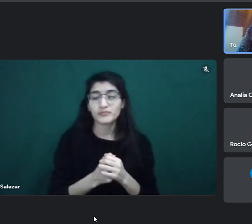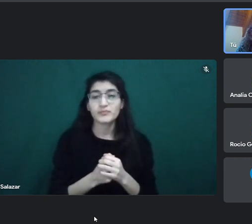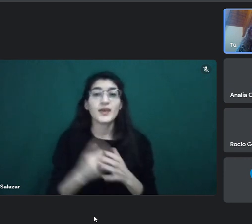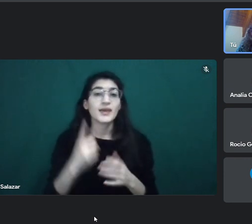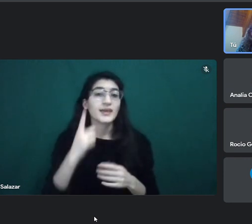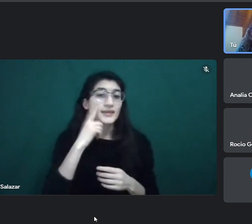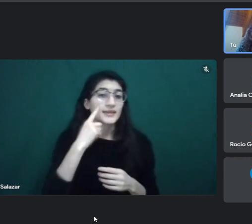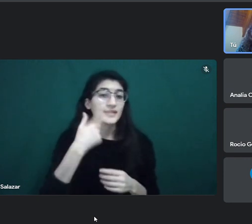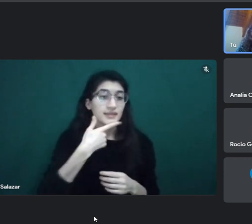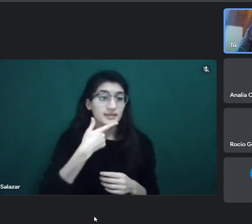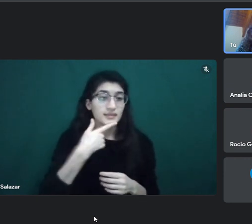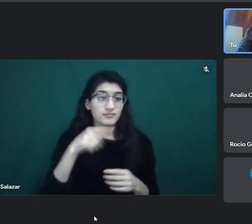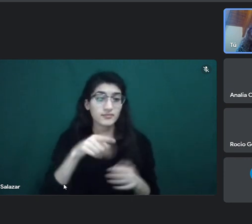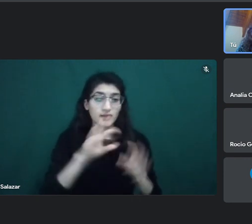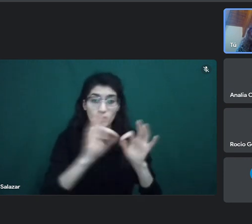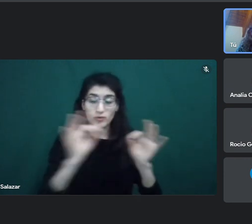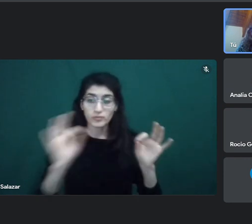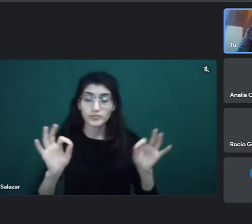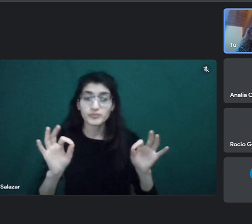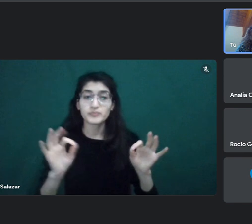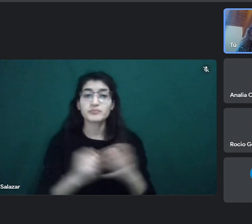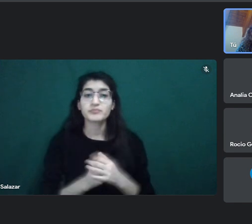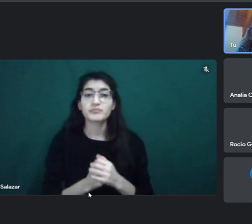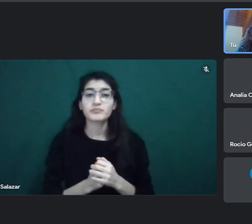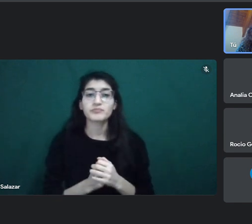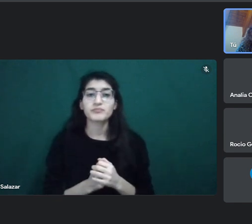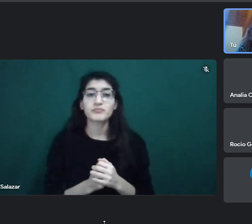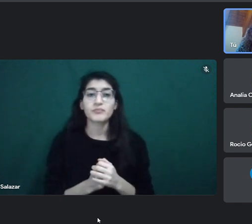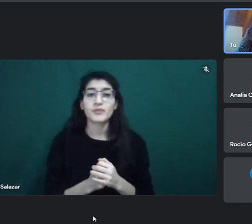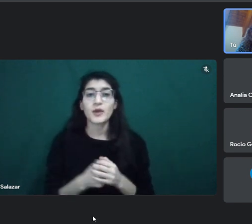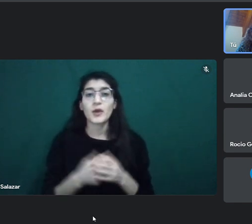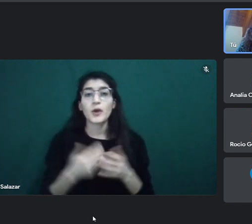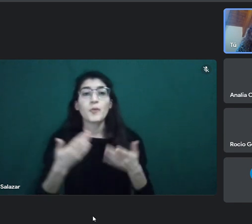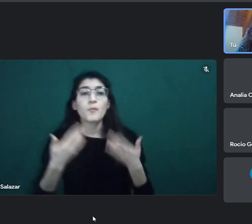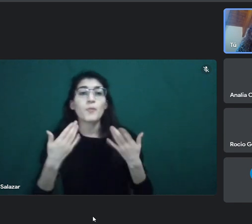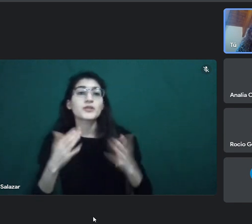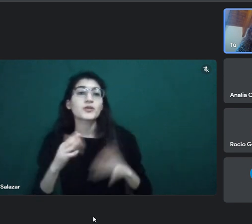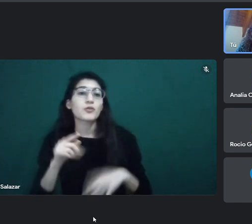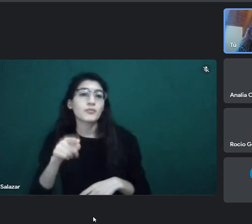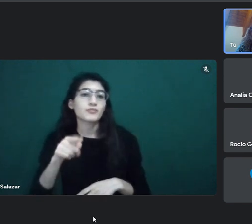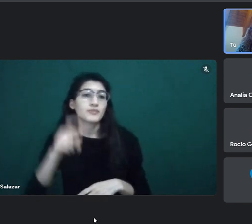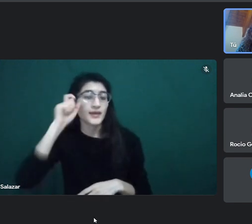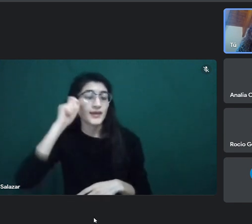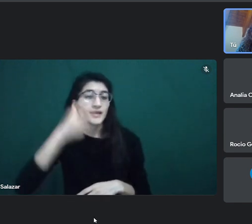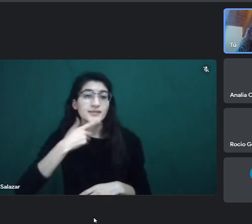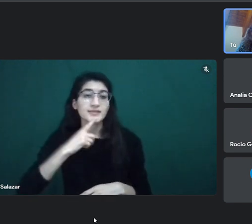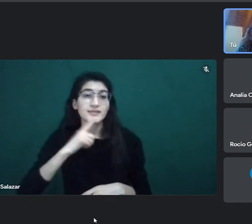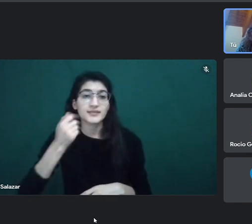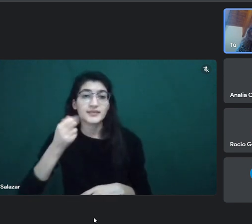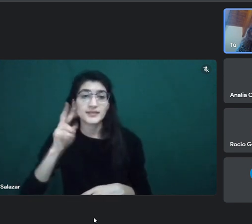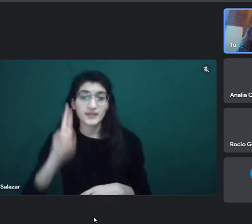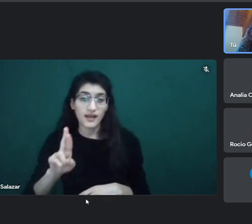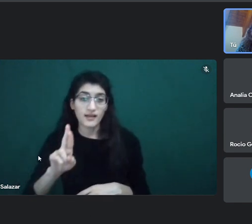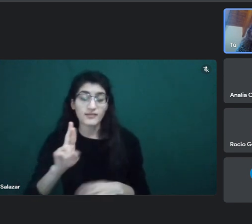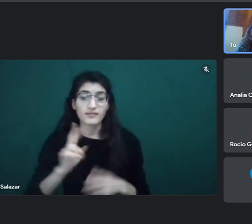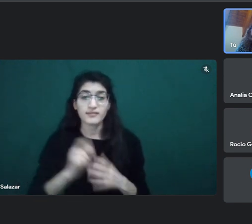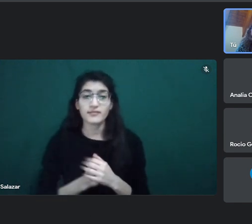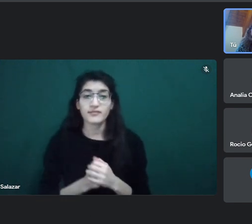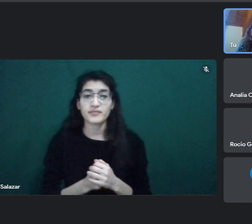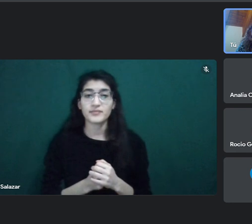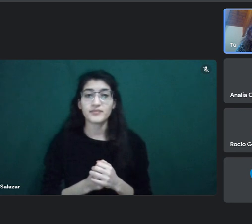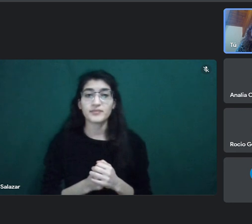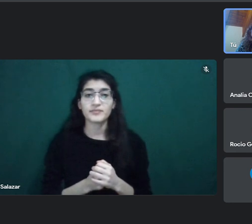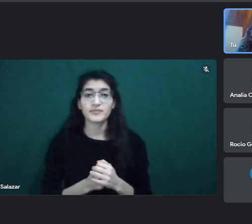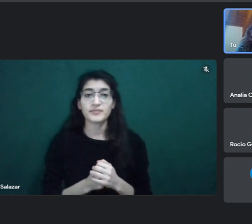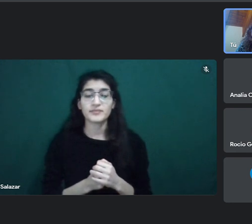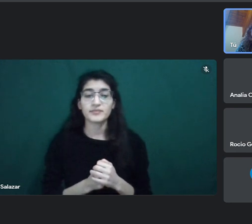Es. Puede ser que sea como está, ¿sí? Is, que está como está. Puede